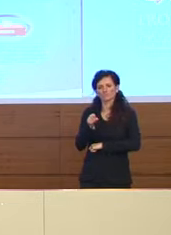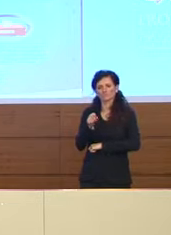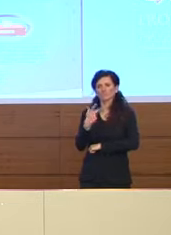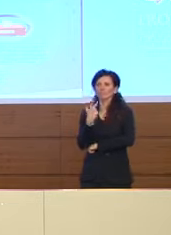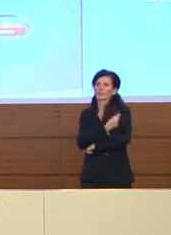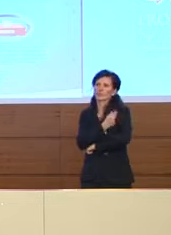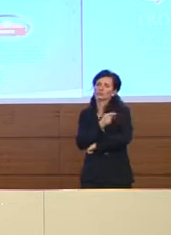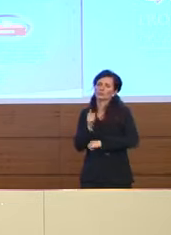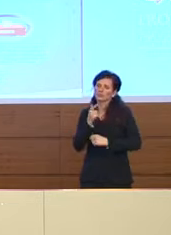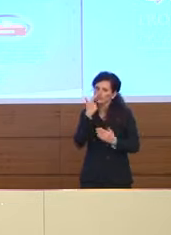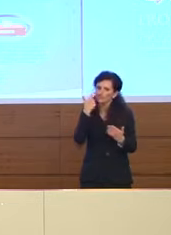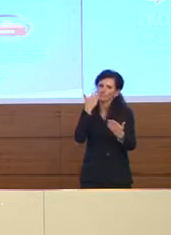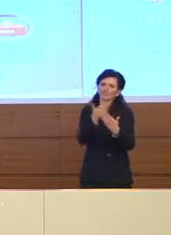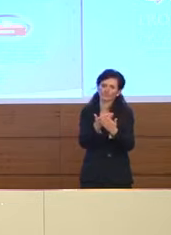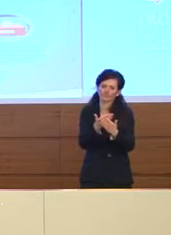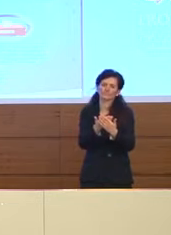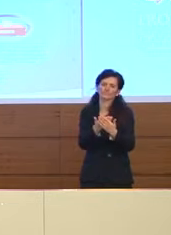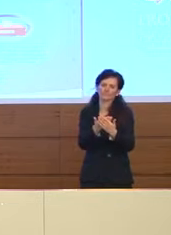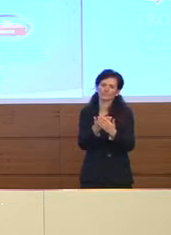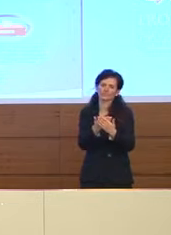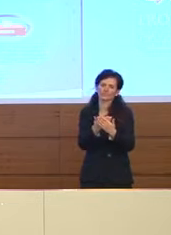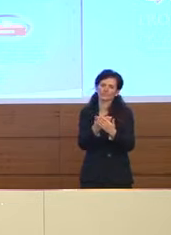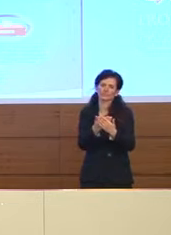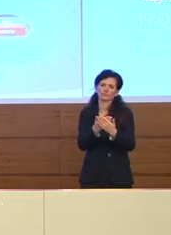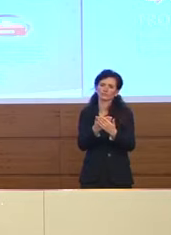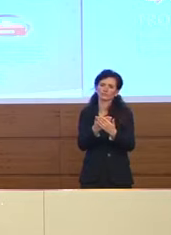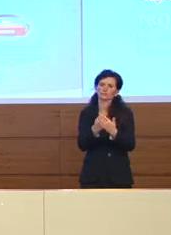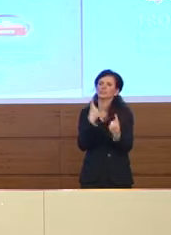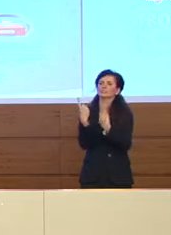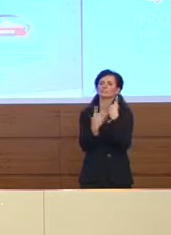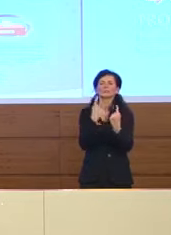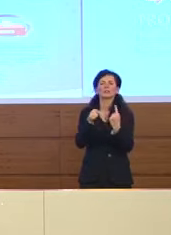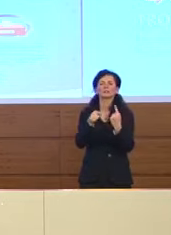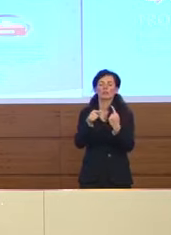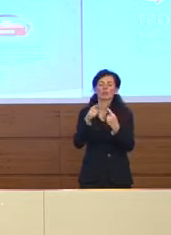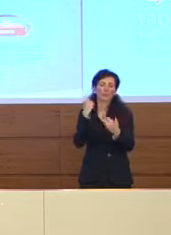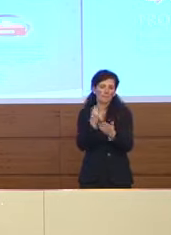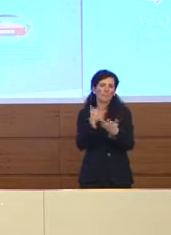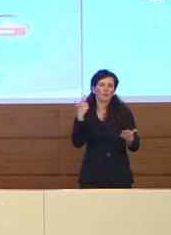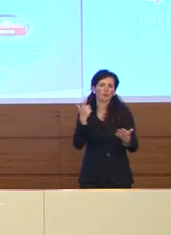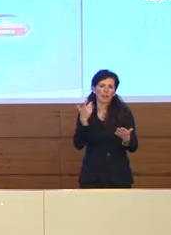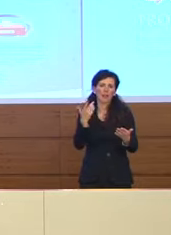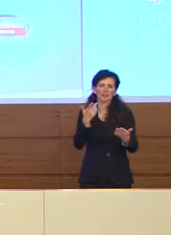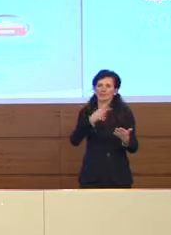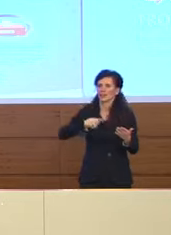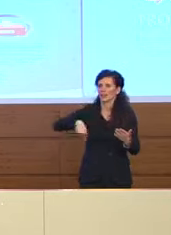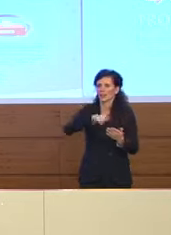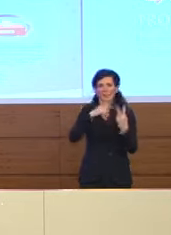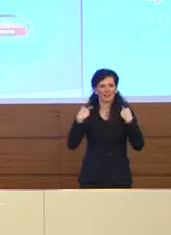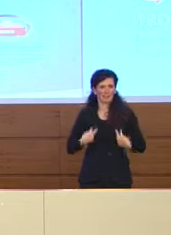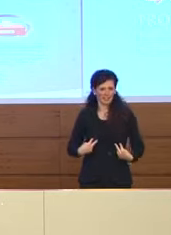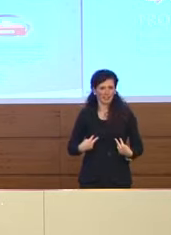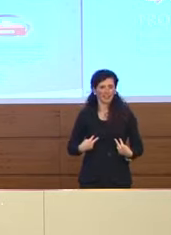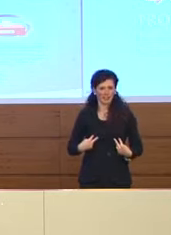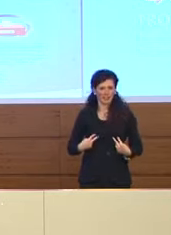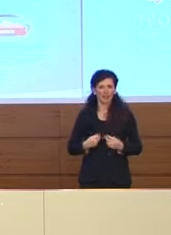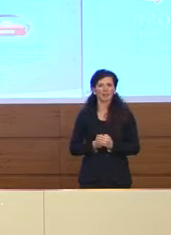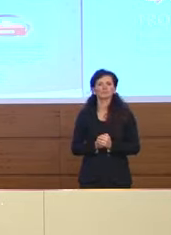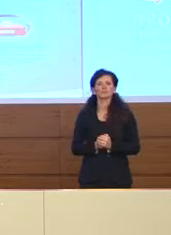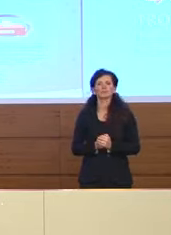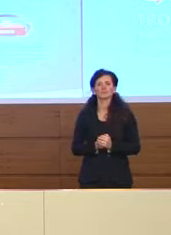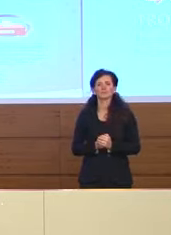domanda assolutamente fondamentale a dire che analogamente a quanto